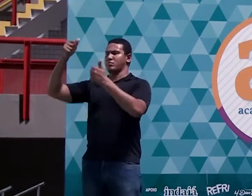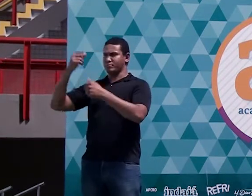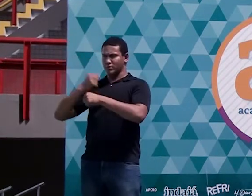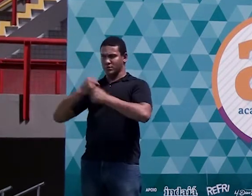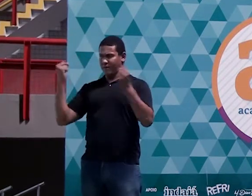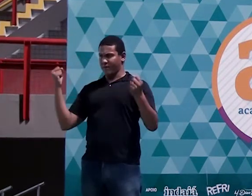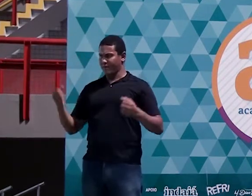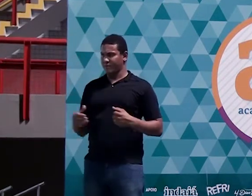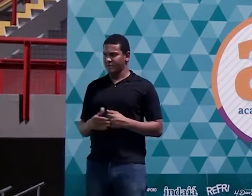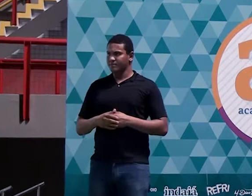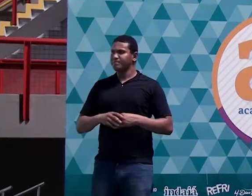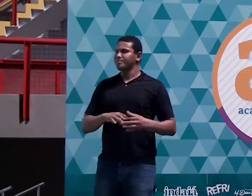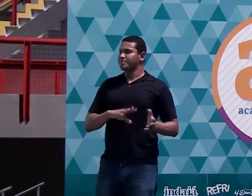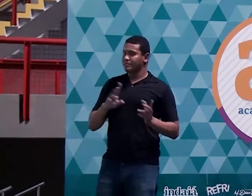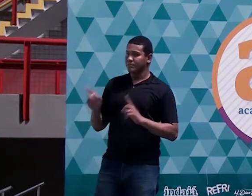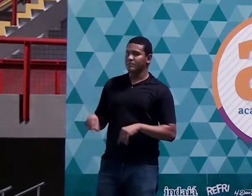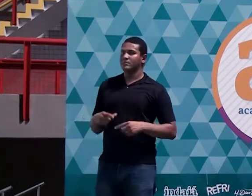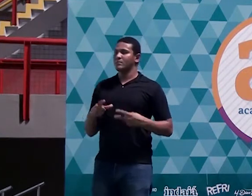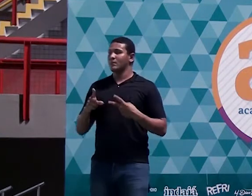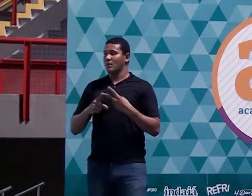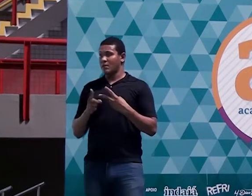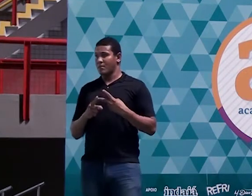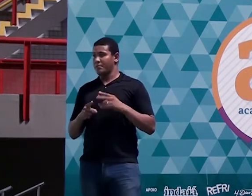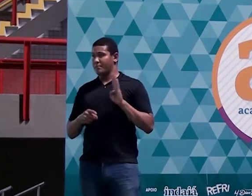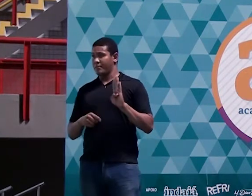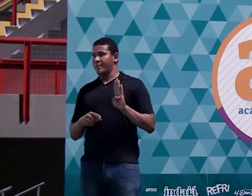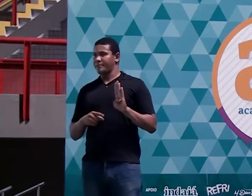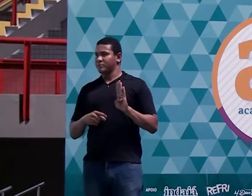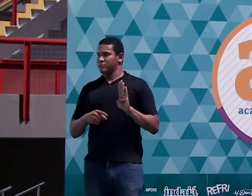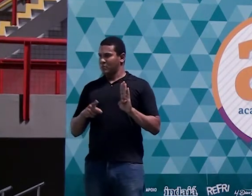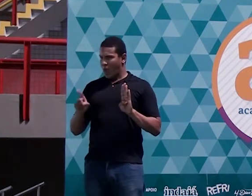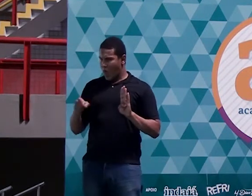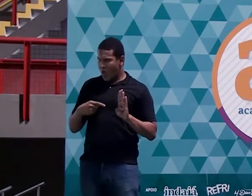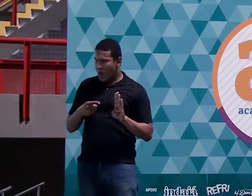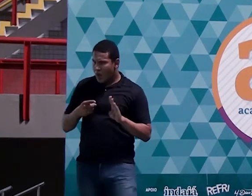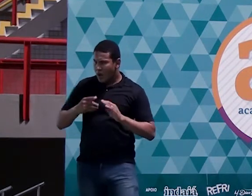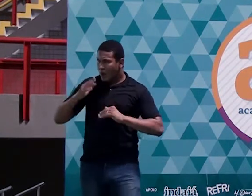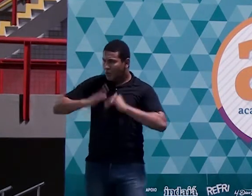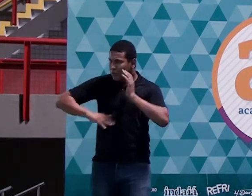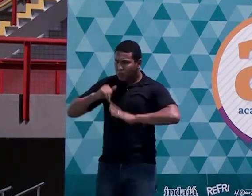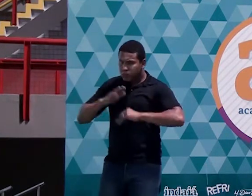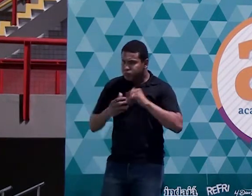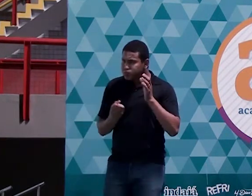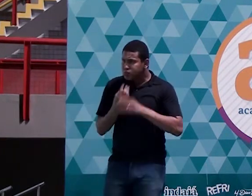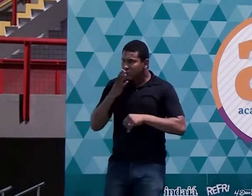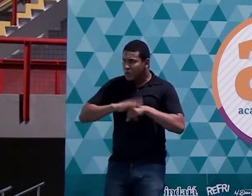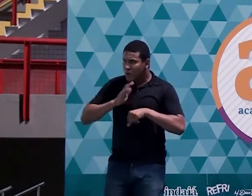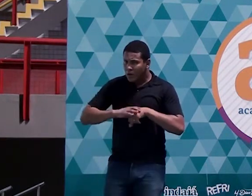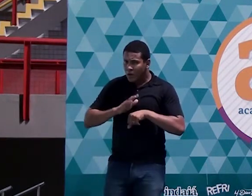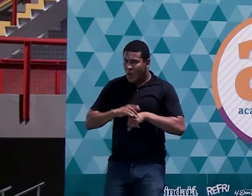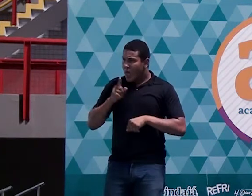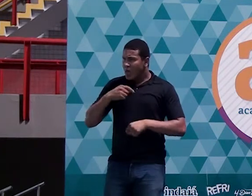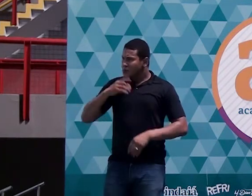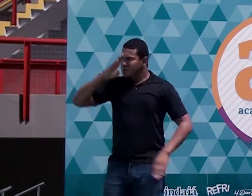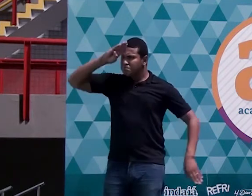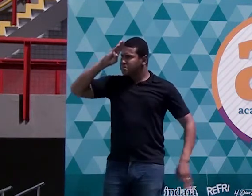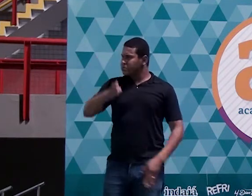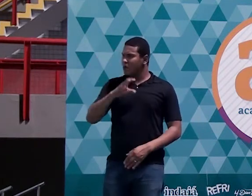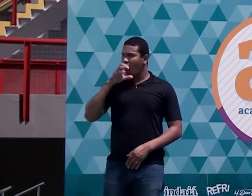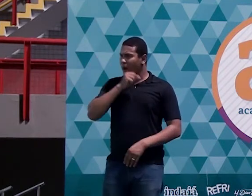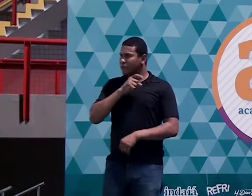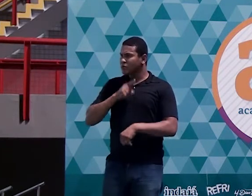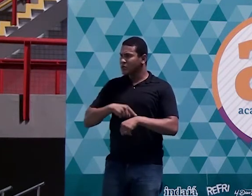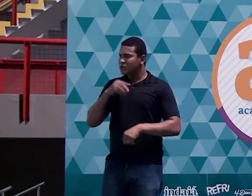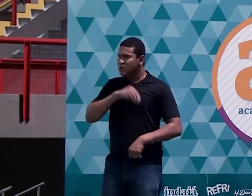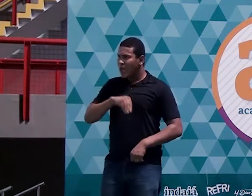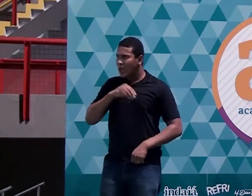B. O modo de produção civil foi imediatamente substituído pelo desenvolvimento de centro industrial e trabalho